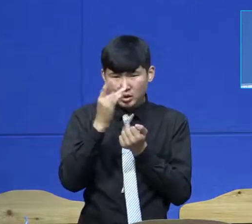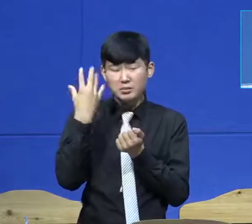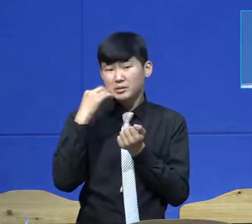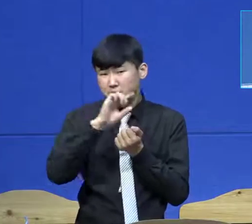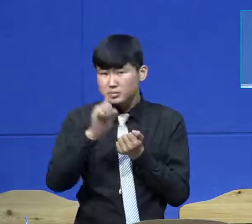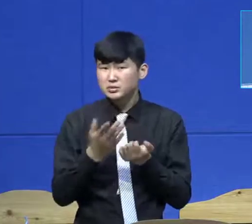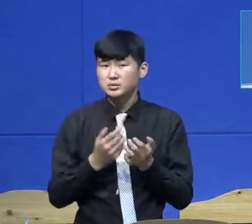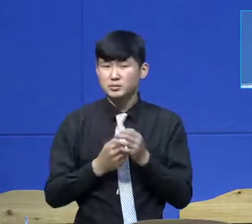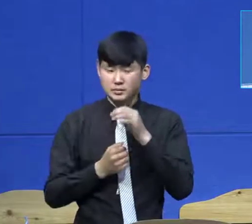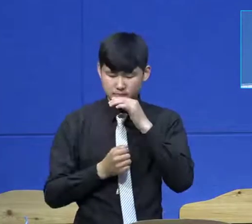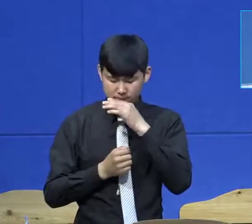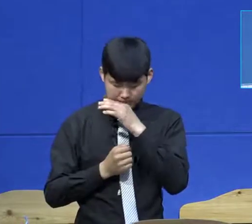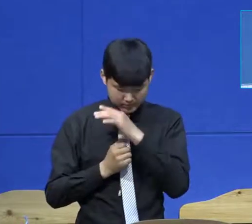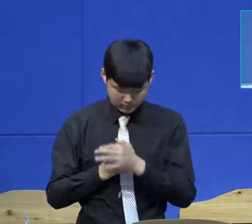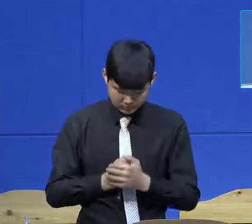дээ.